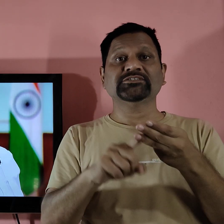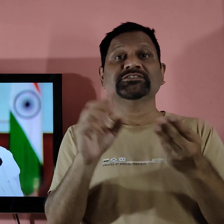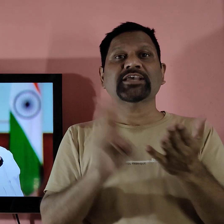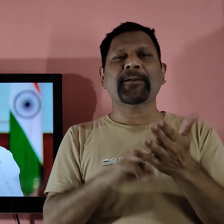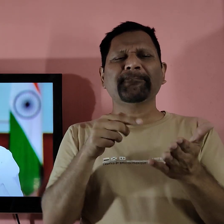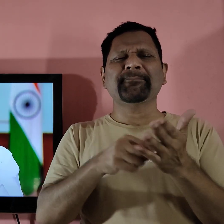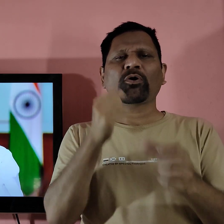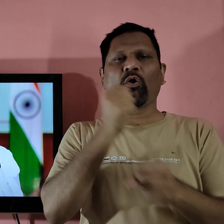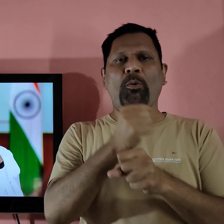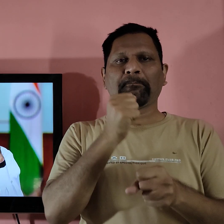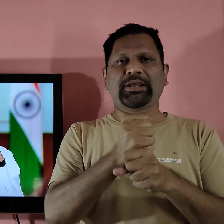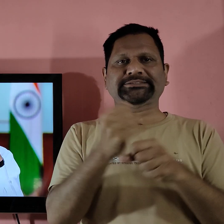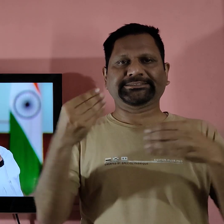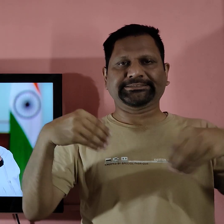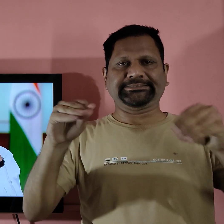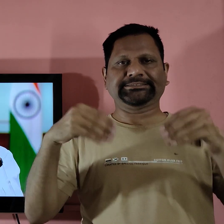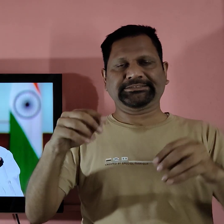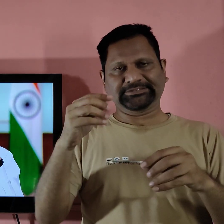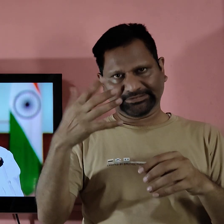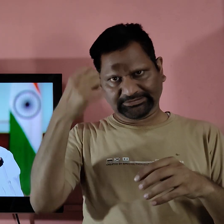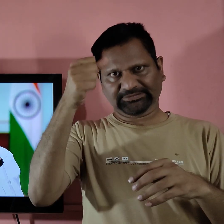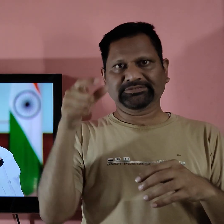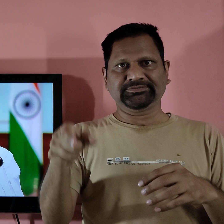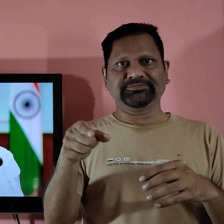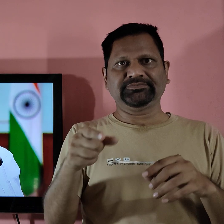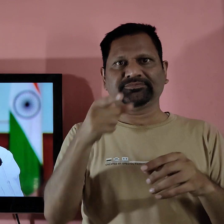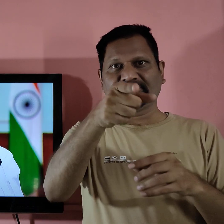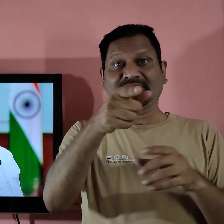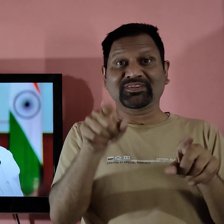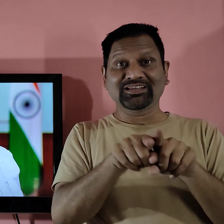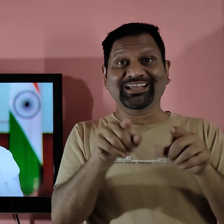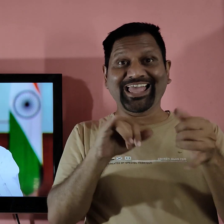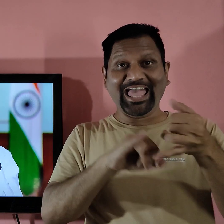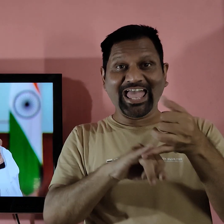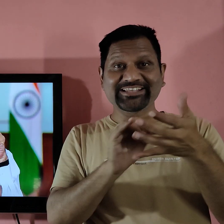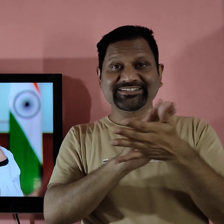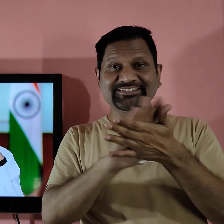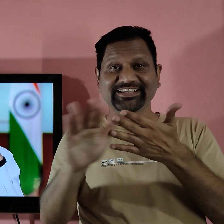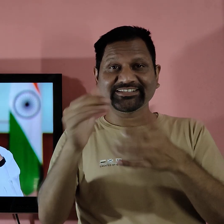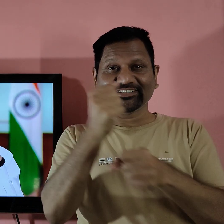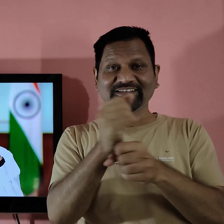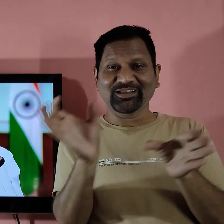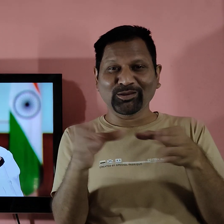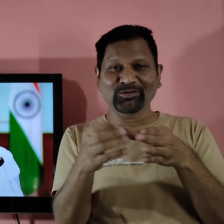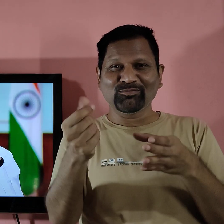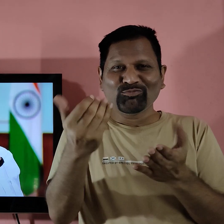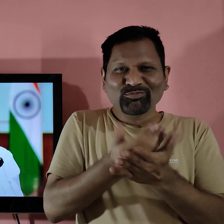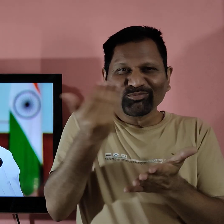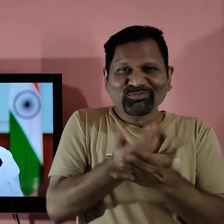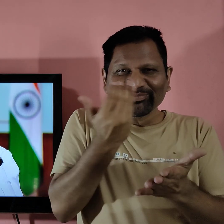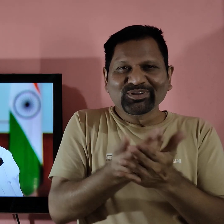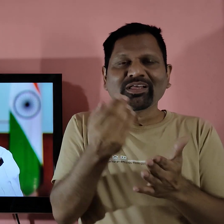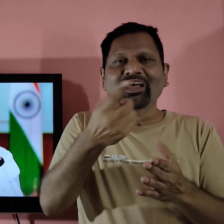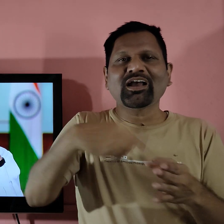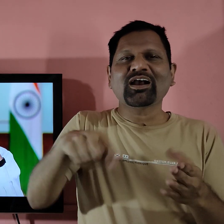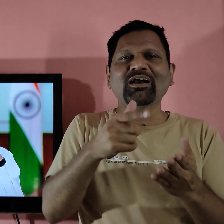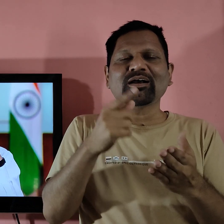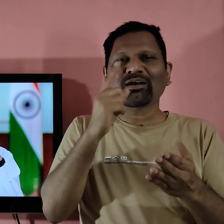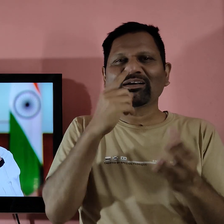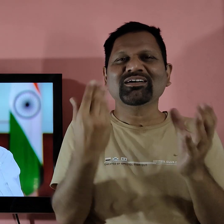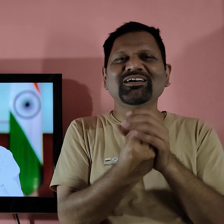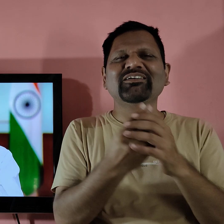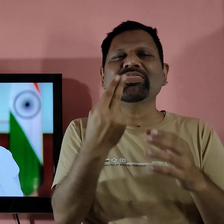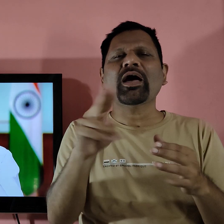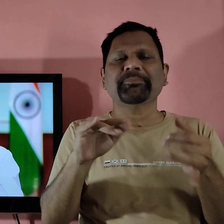पर आपके गांव में जो महिला बचत गट है और छोटे छोटे उद्यमी हैं, जो चीजें बनाते